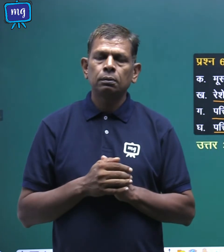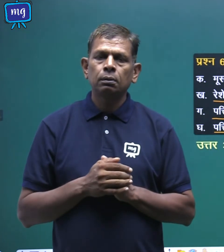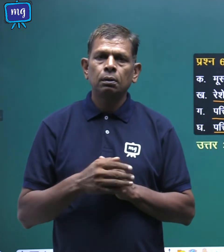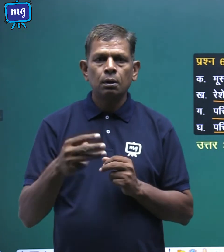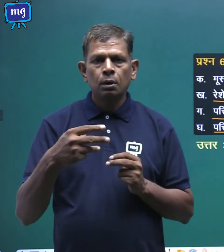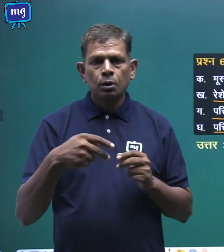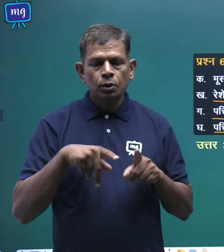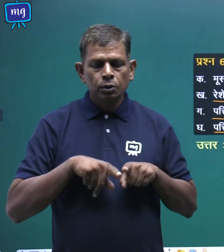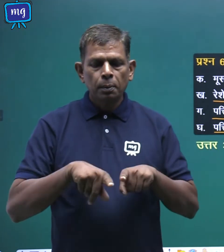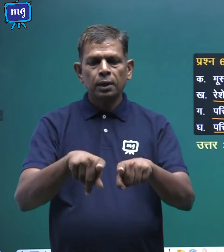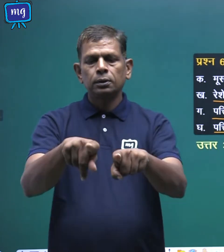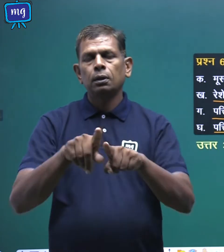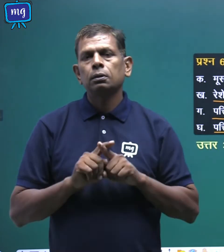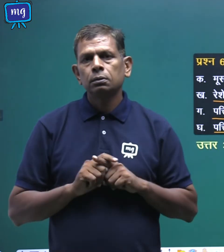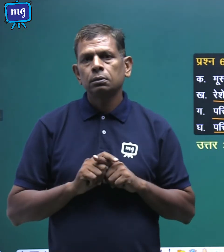समानांतर